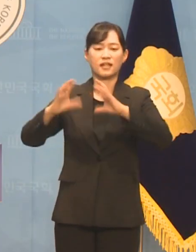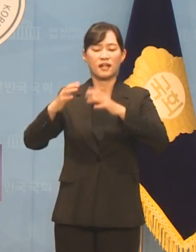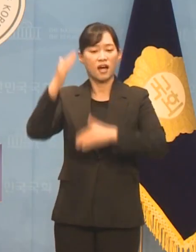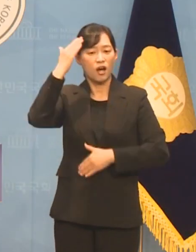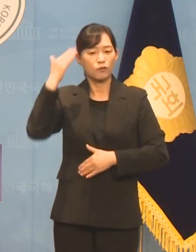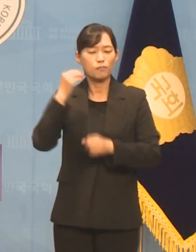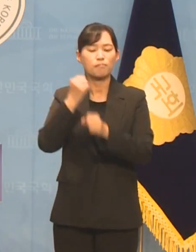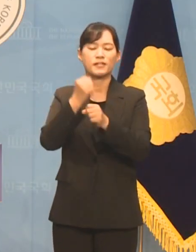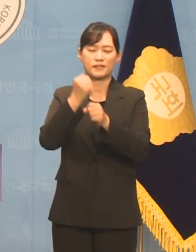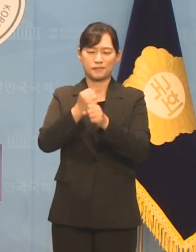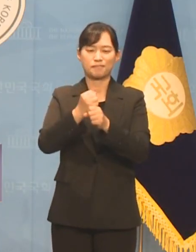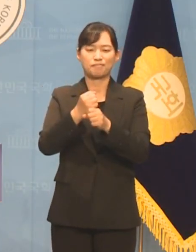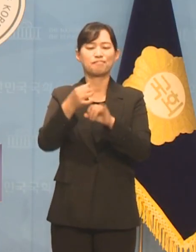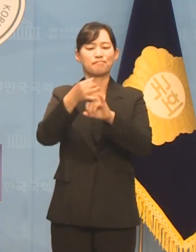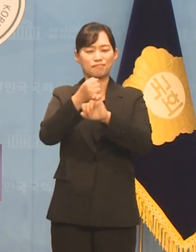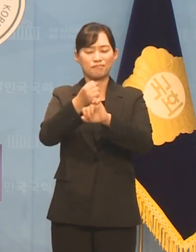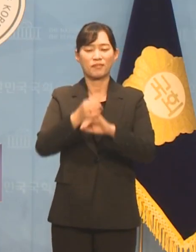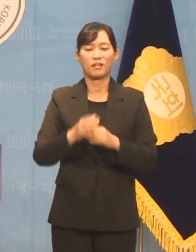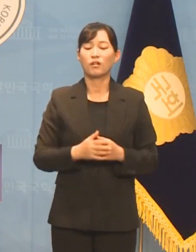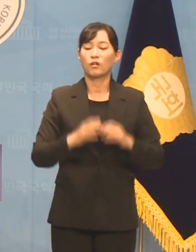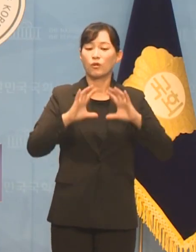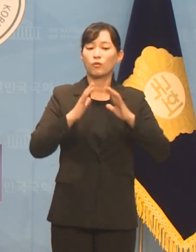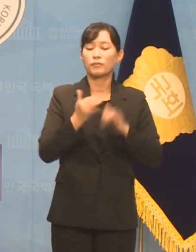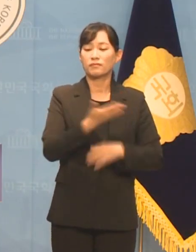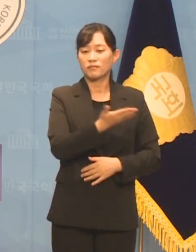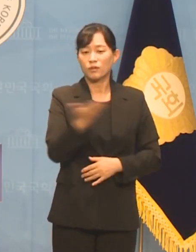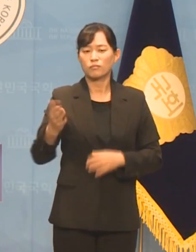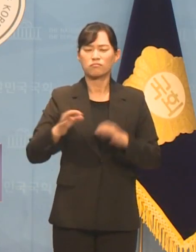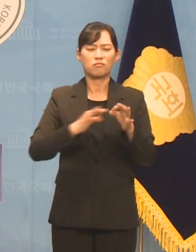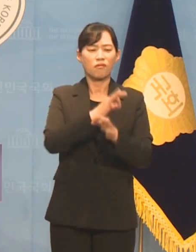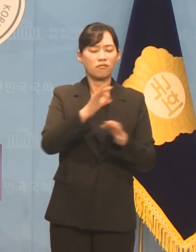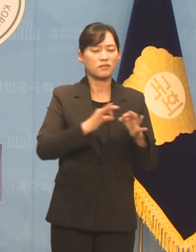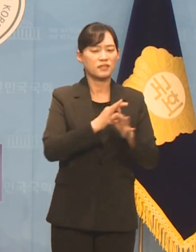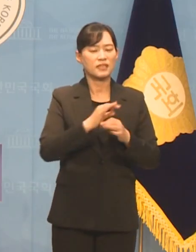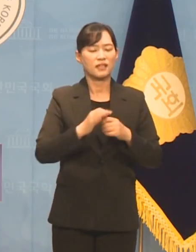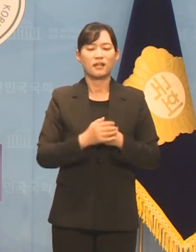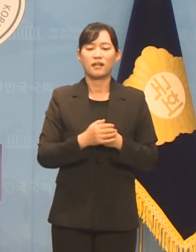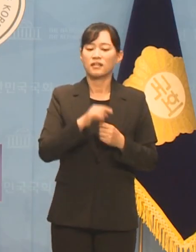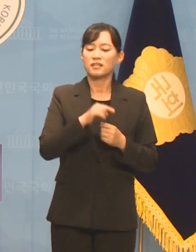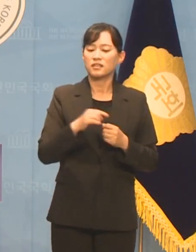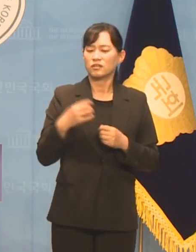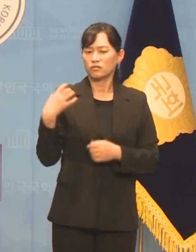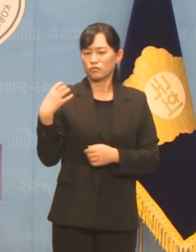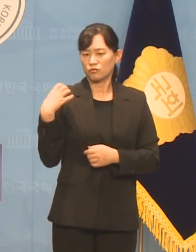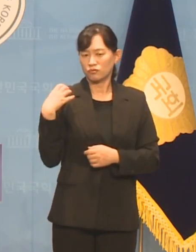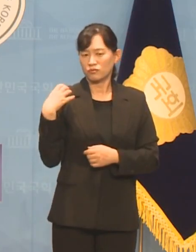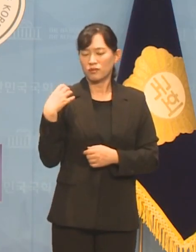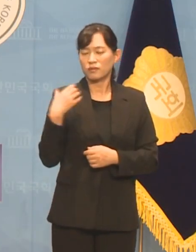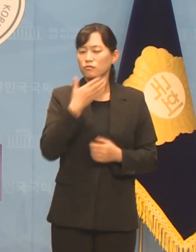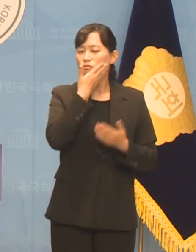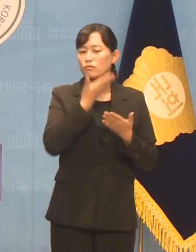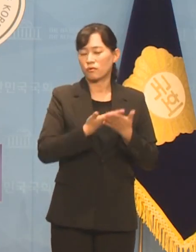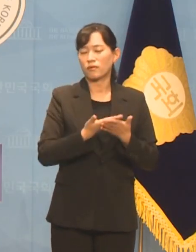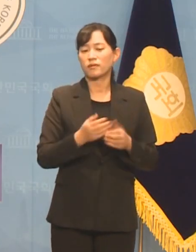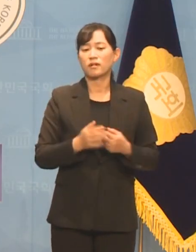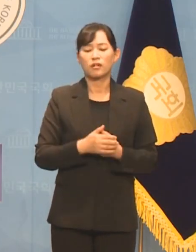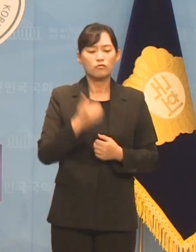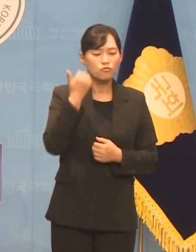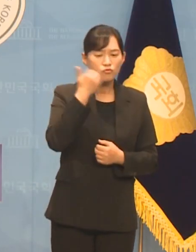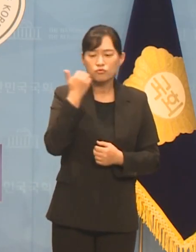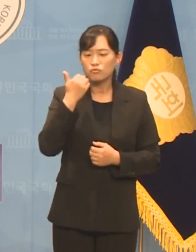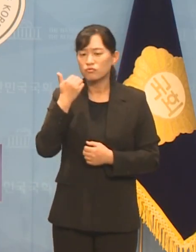대한민국을 만들겠습니다. 국민 여러분, 경제에서는 분명한 역할 분담이 필요합니다.